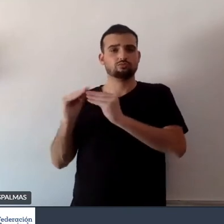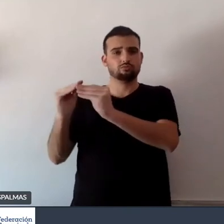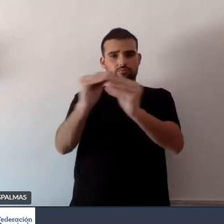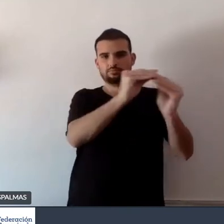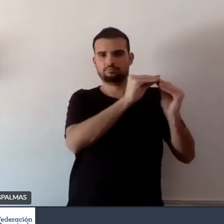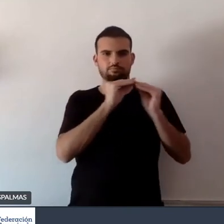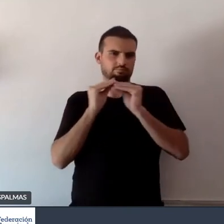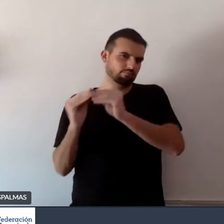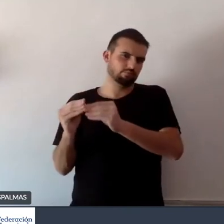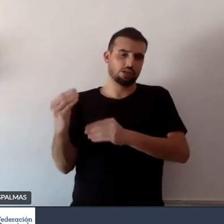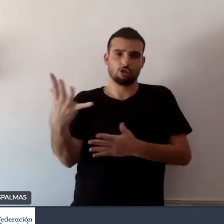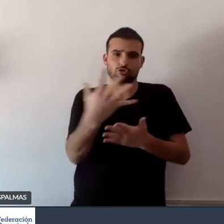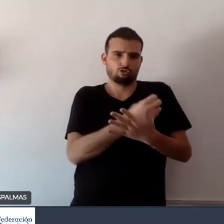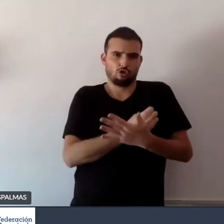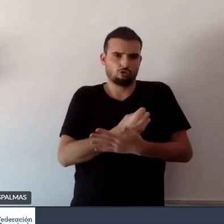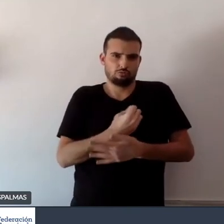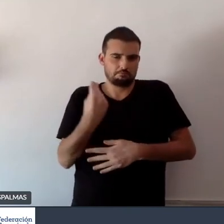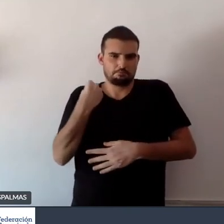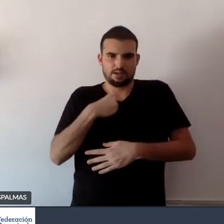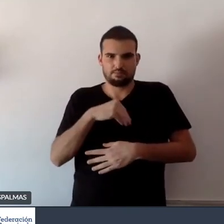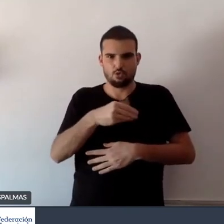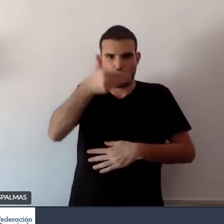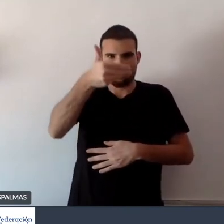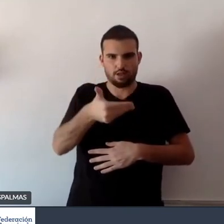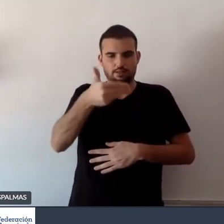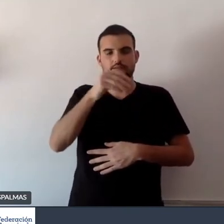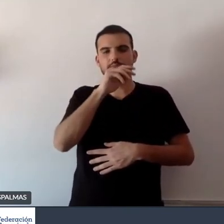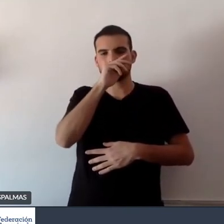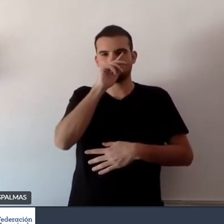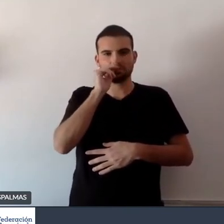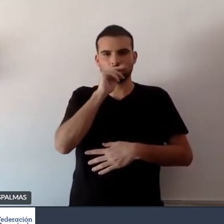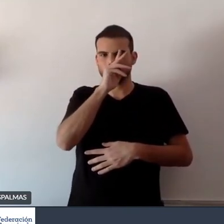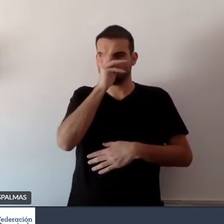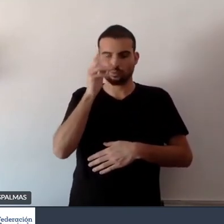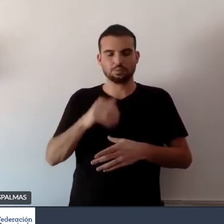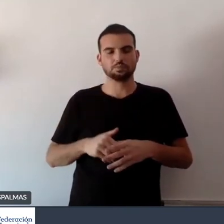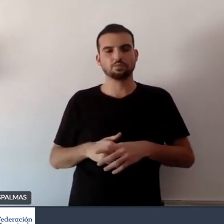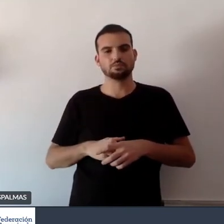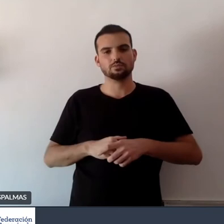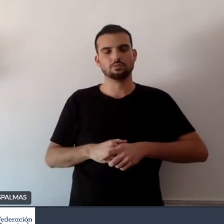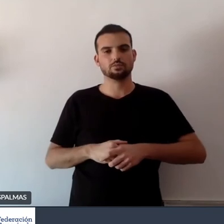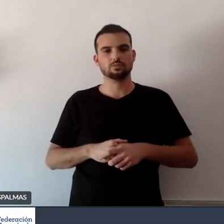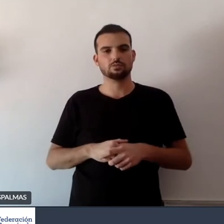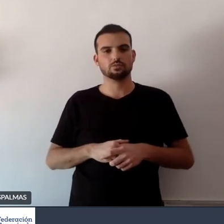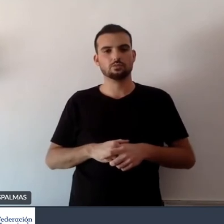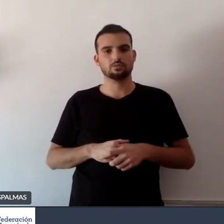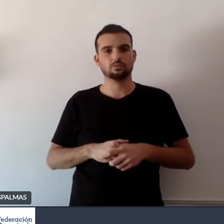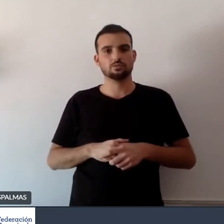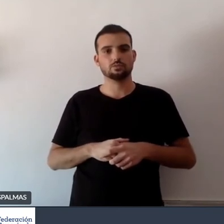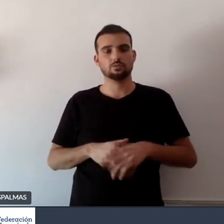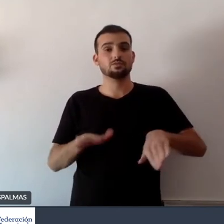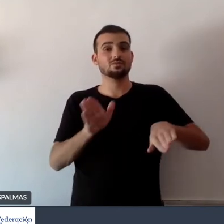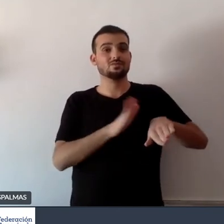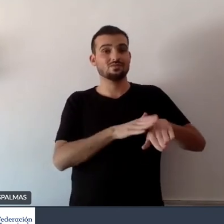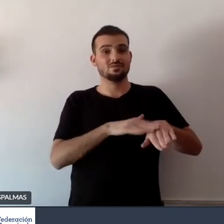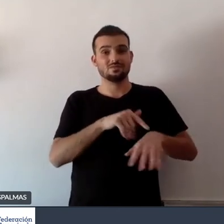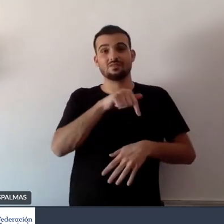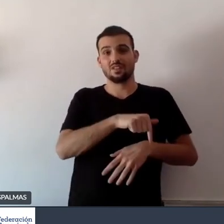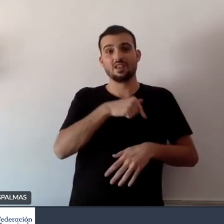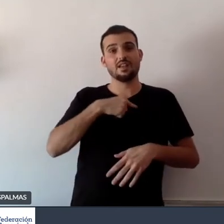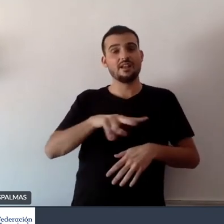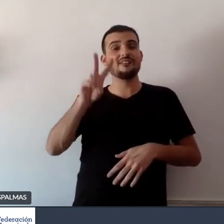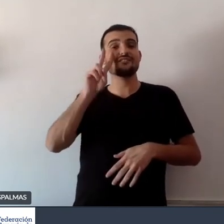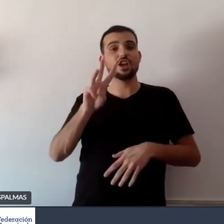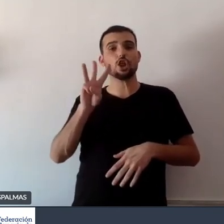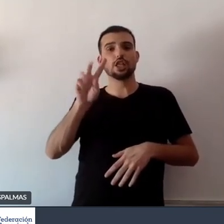mundo más o menos creo que tienen como referencia. En la parte de la izquierda vemos las situaciones fuera de la línea de tres